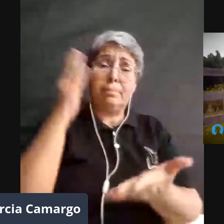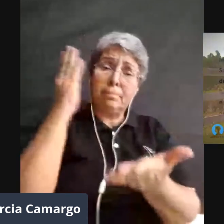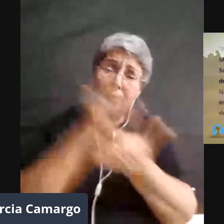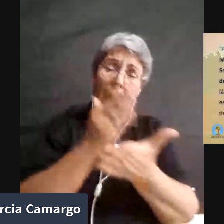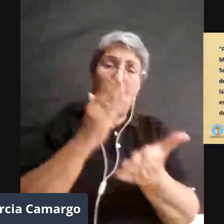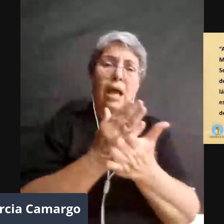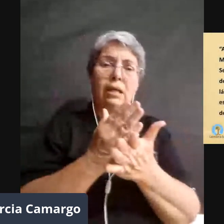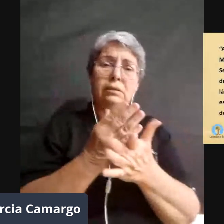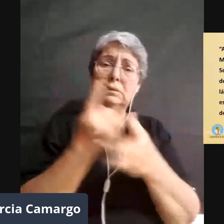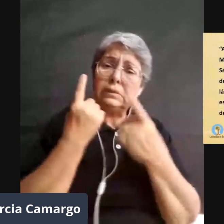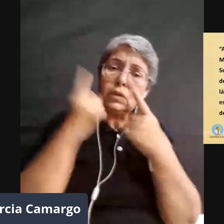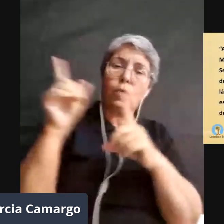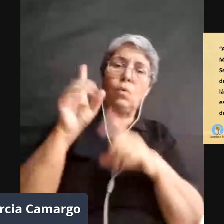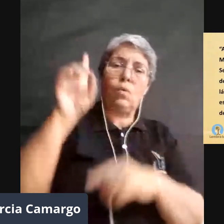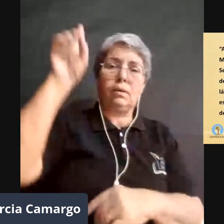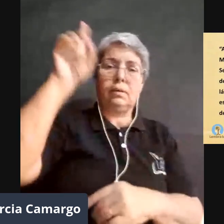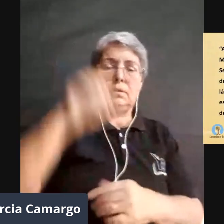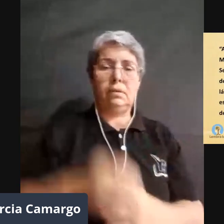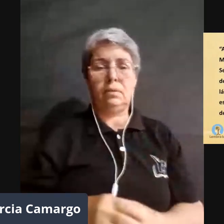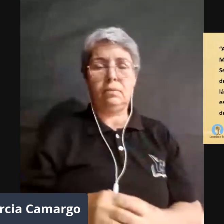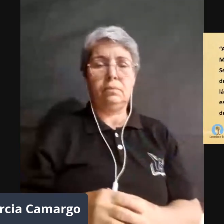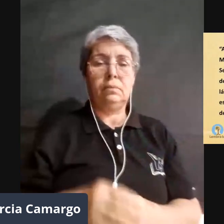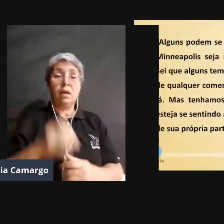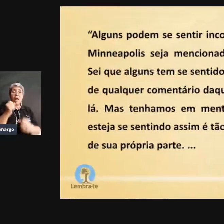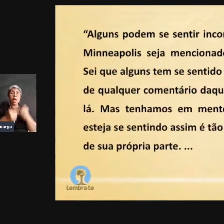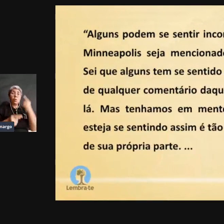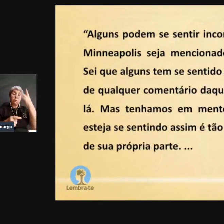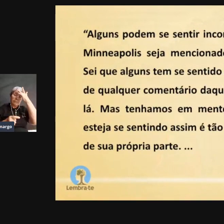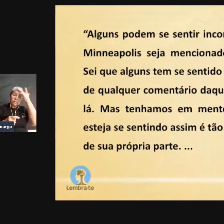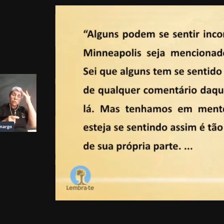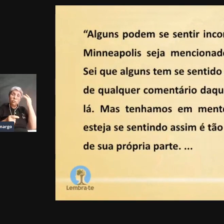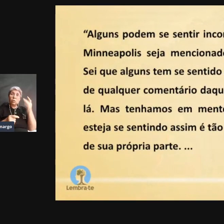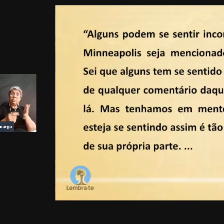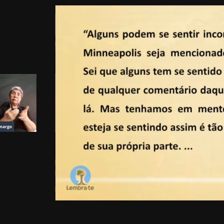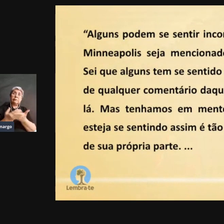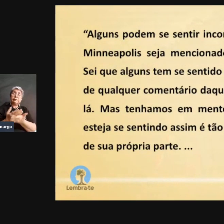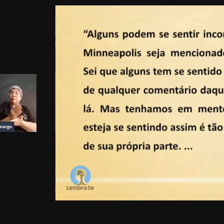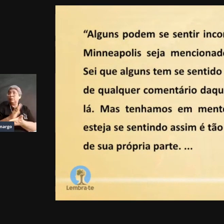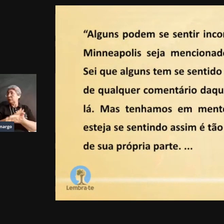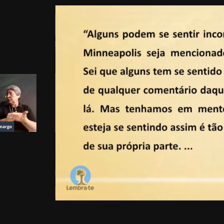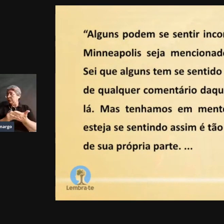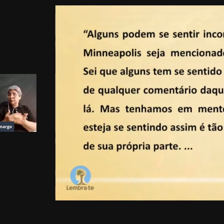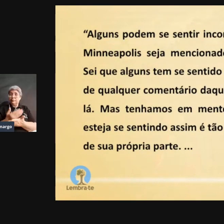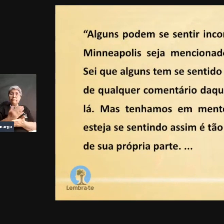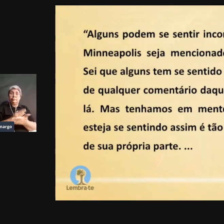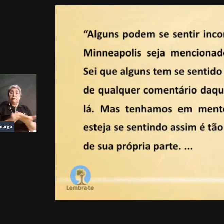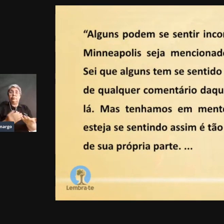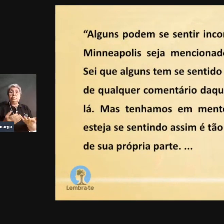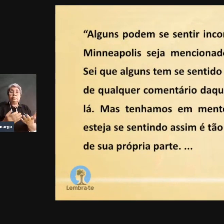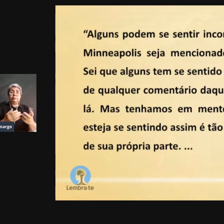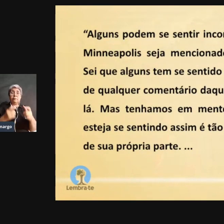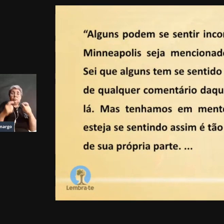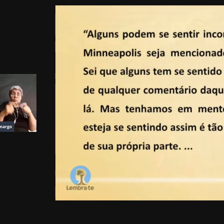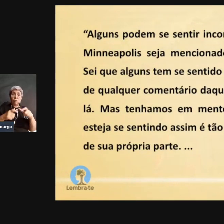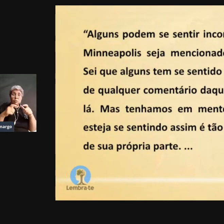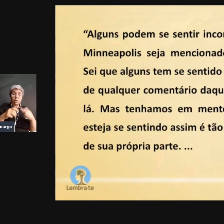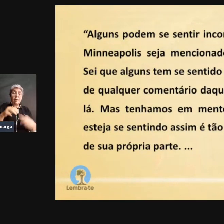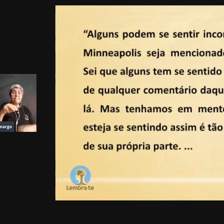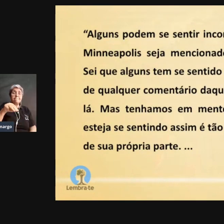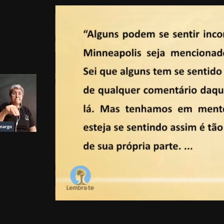Veja só, alguns podem se sentir incomodados diante da ideia de que Minneapolis seja mencionado aqui, eram as reuniões